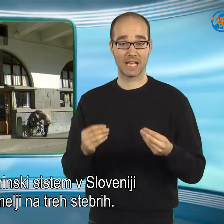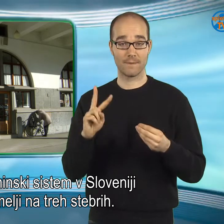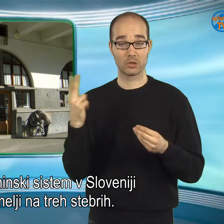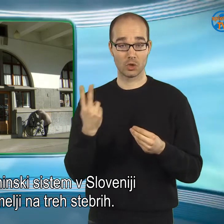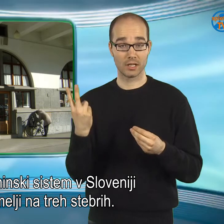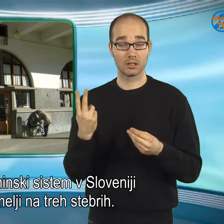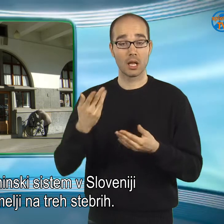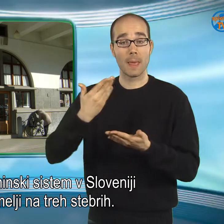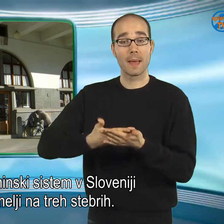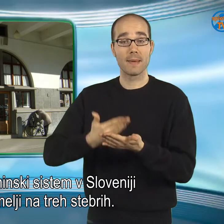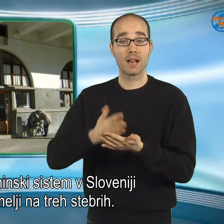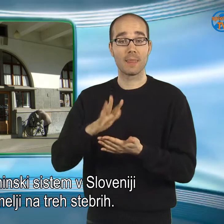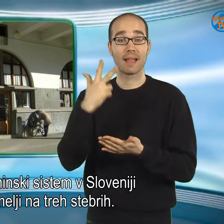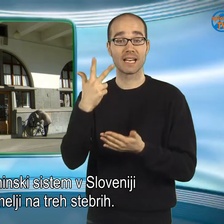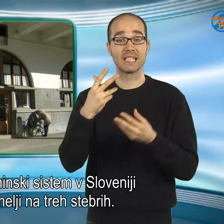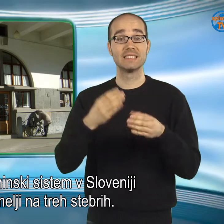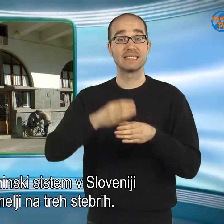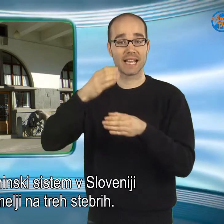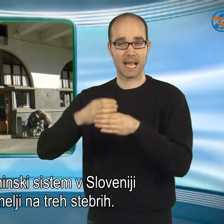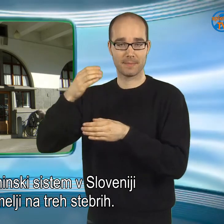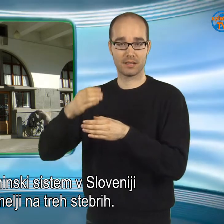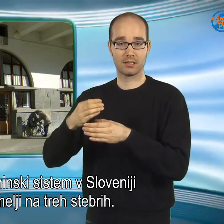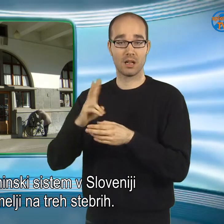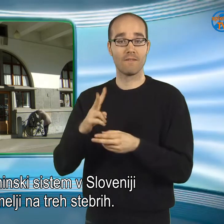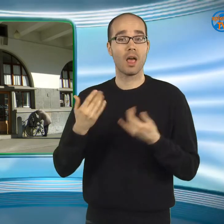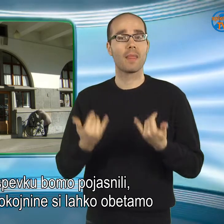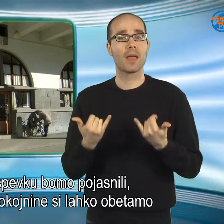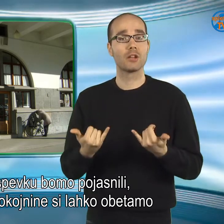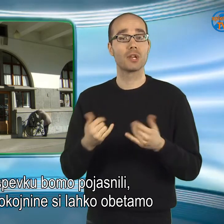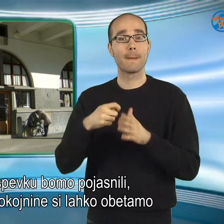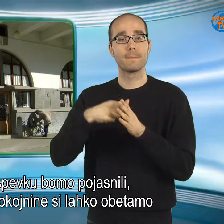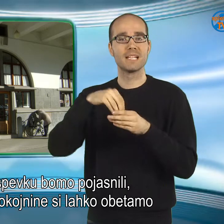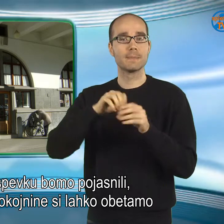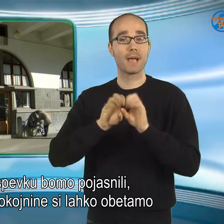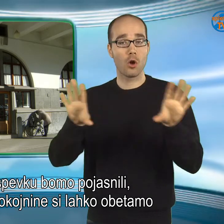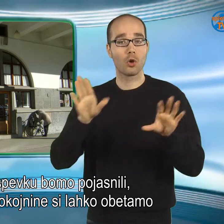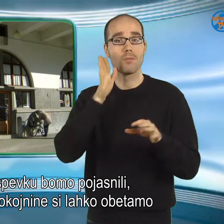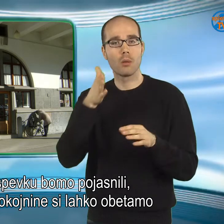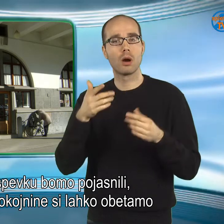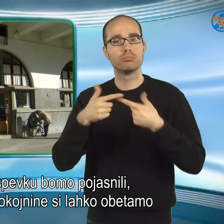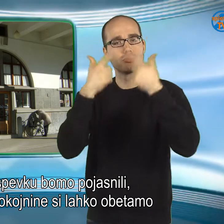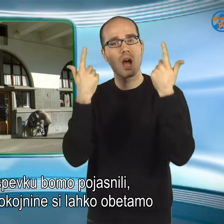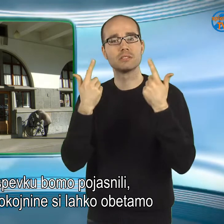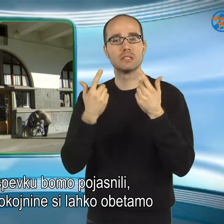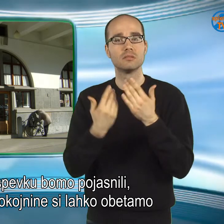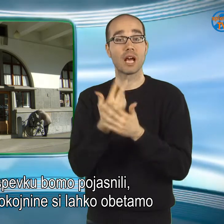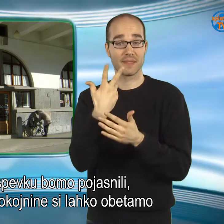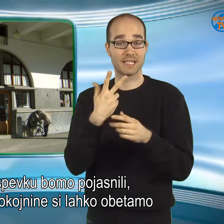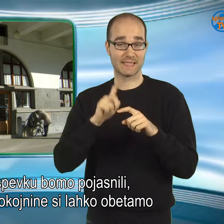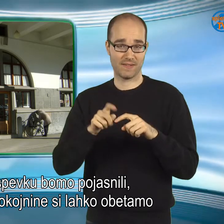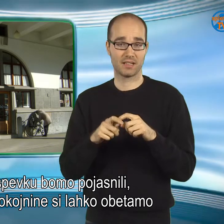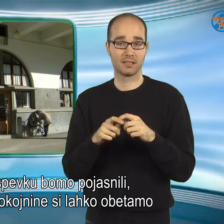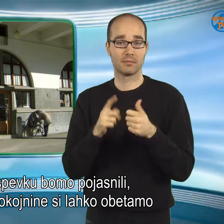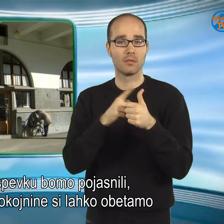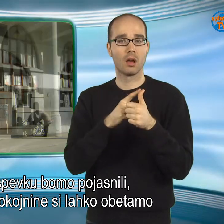Pokojninski sistem v Sloveniji temelji na treh stebrih. V prispevku bomo pojasnili, kakšne pokojnine si